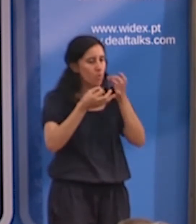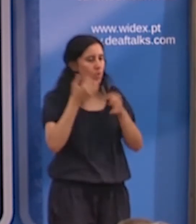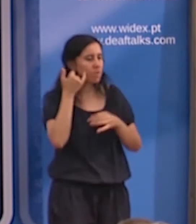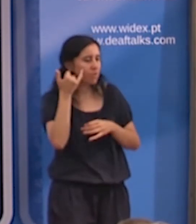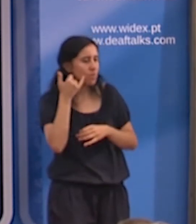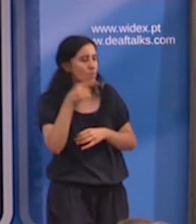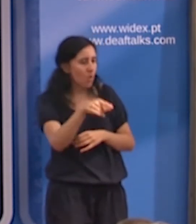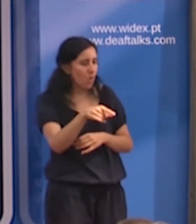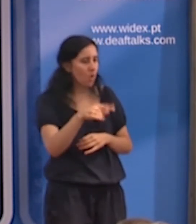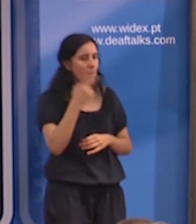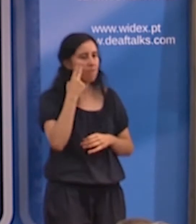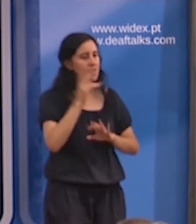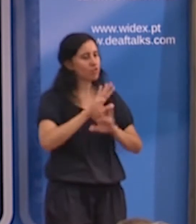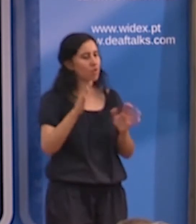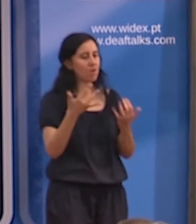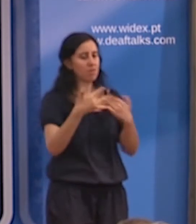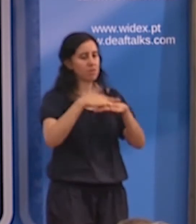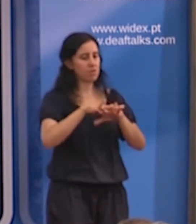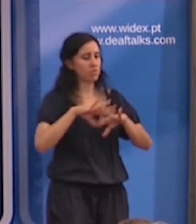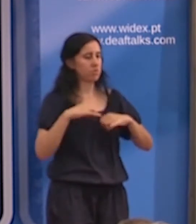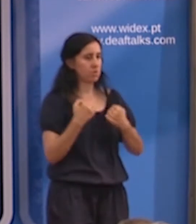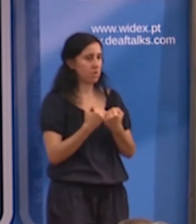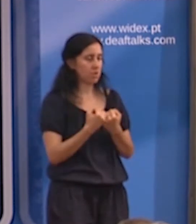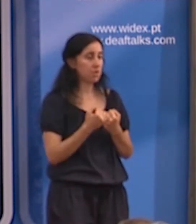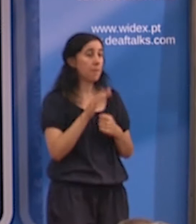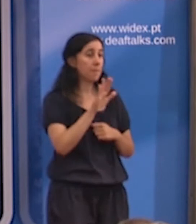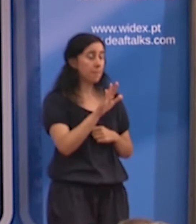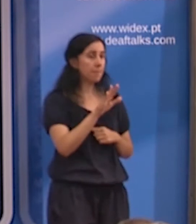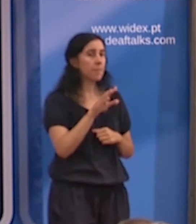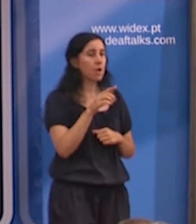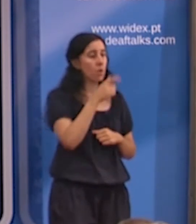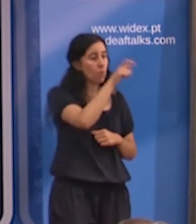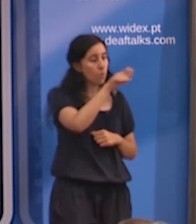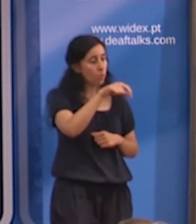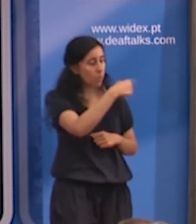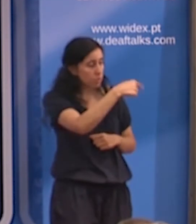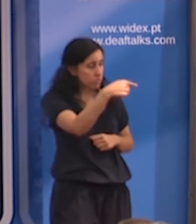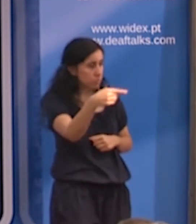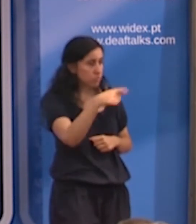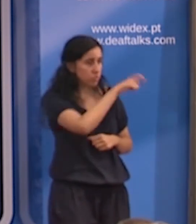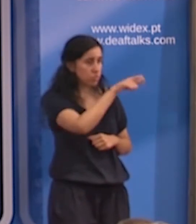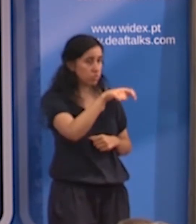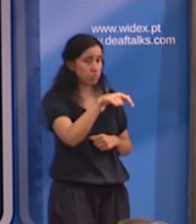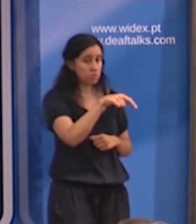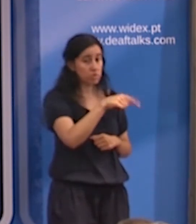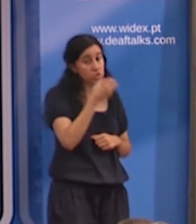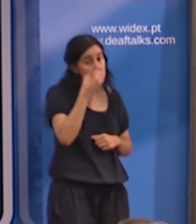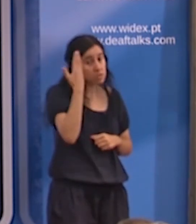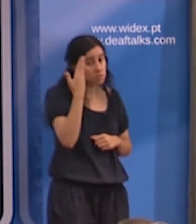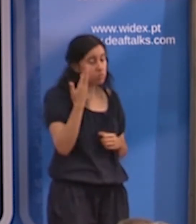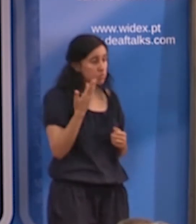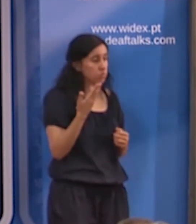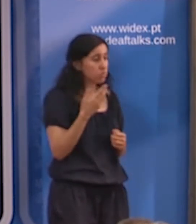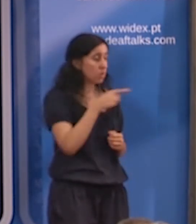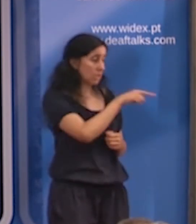telefone, passa a ter uma vida integrada na sociedade. Há, no entanto, uns outros que estão aqui, se calhar, esquecidos e que são aqueles